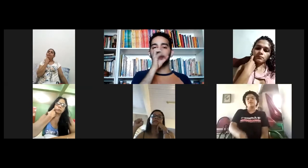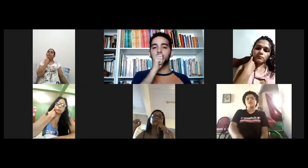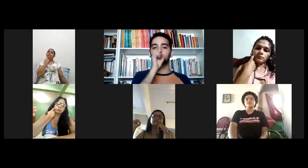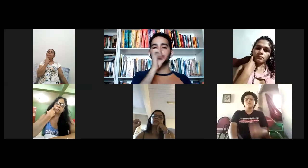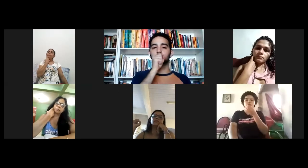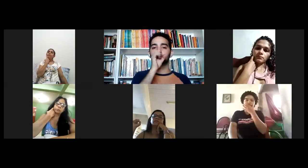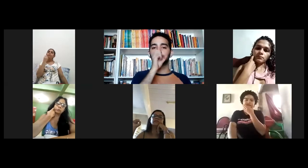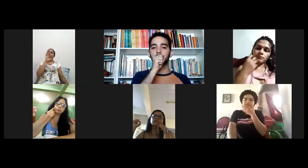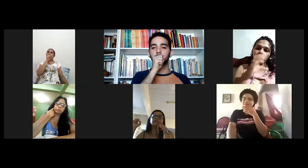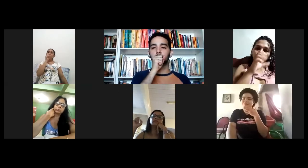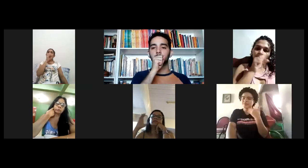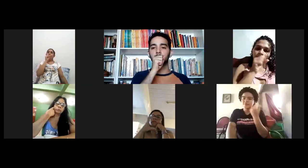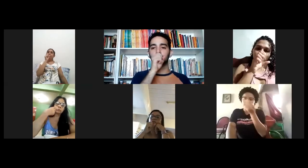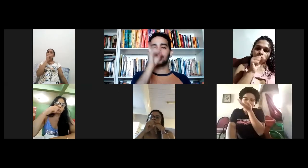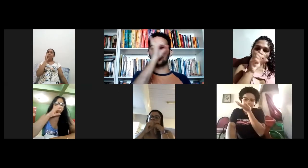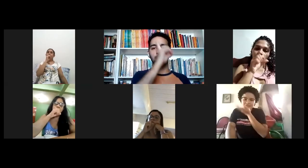Sábado.